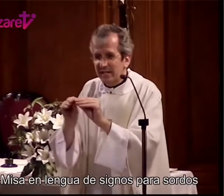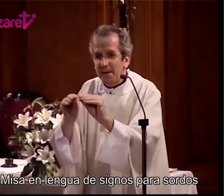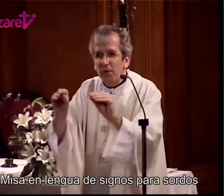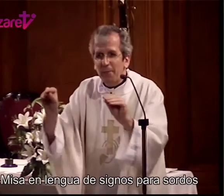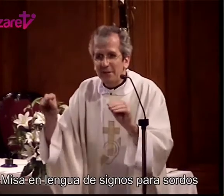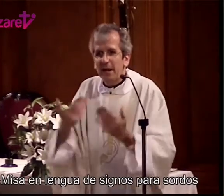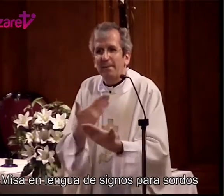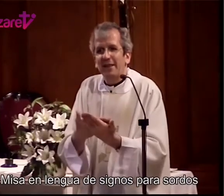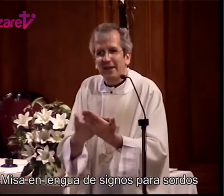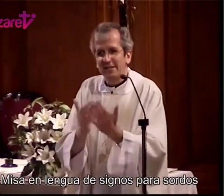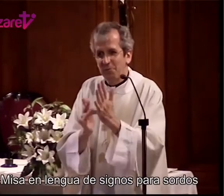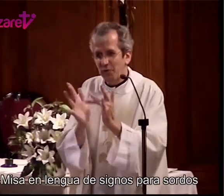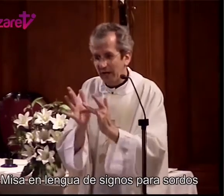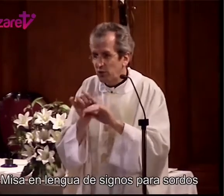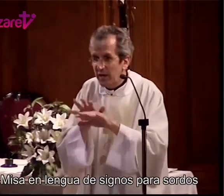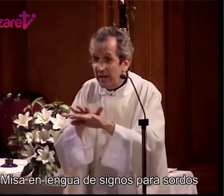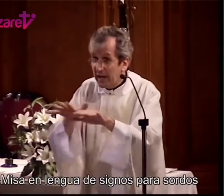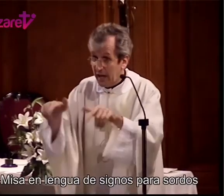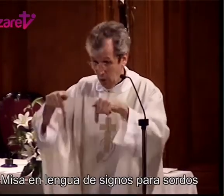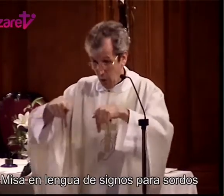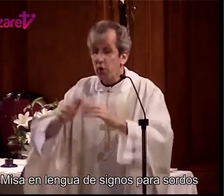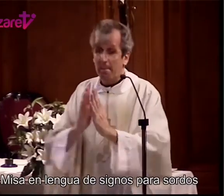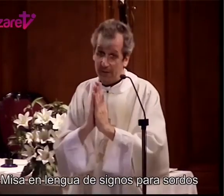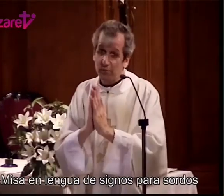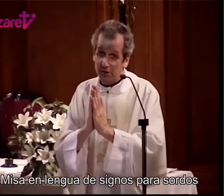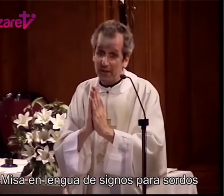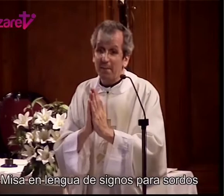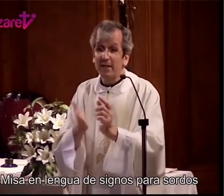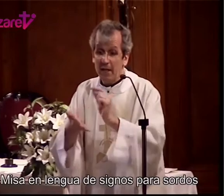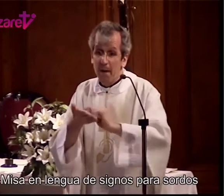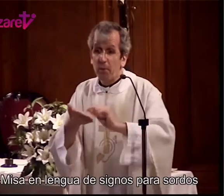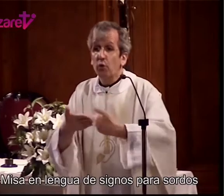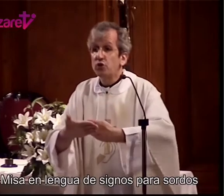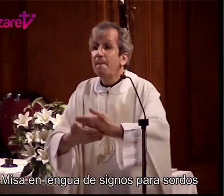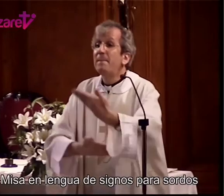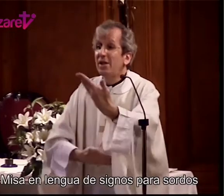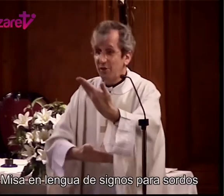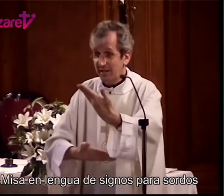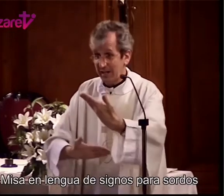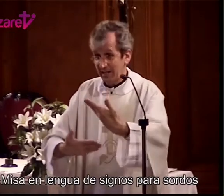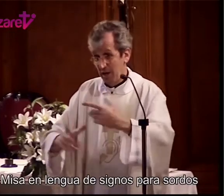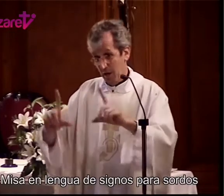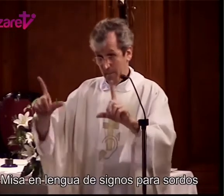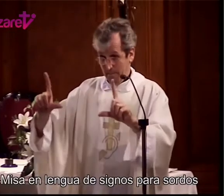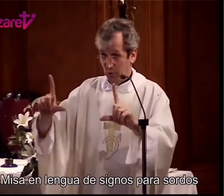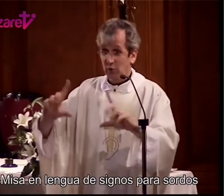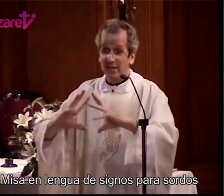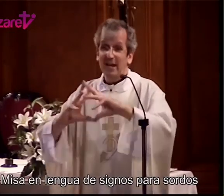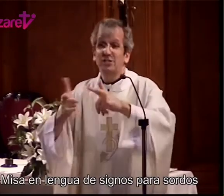puede aprovechar para dar testimonio de Jesús, y que hoy pedimos especialmente por los periodistas, por los que dan las